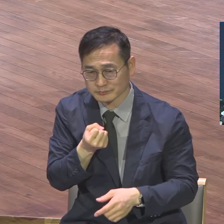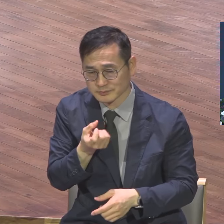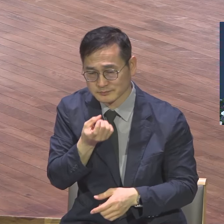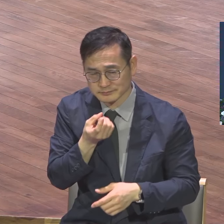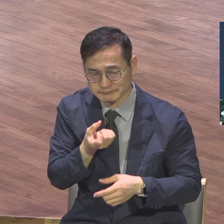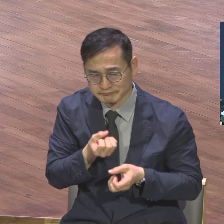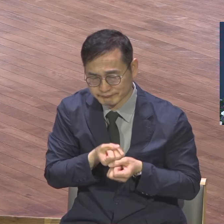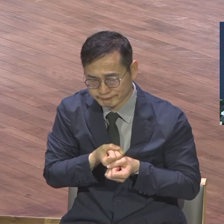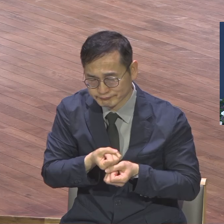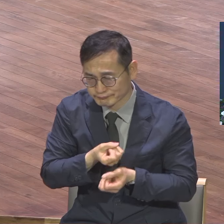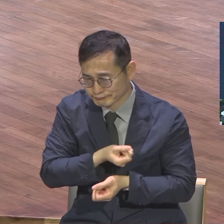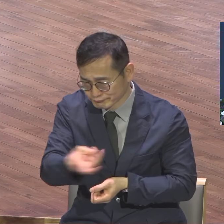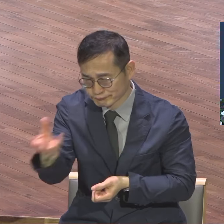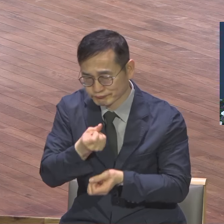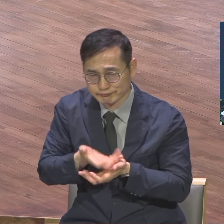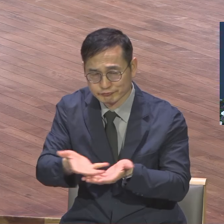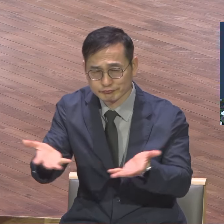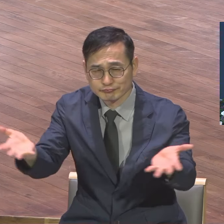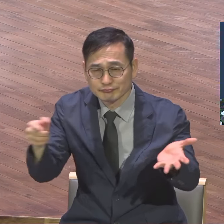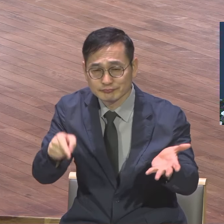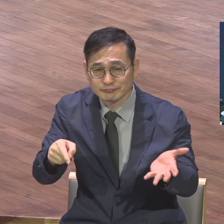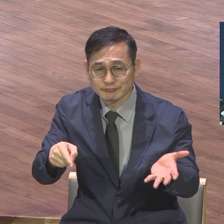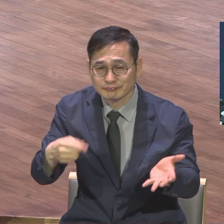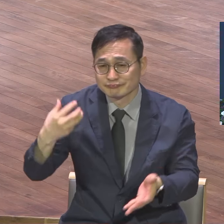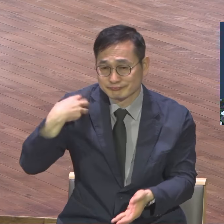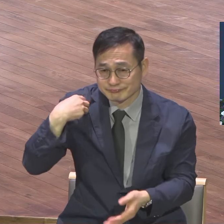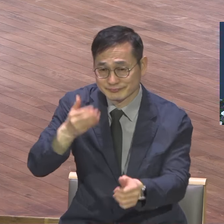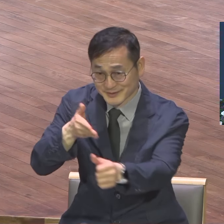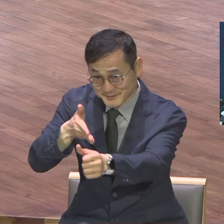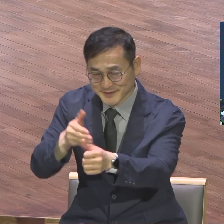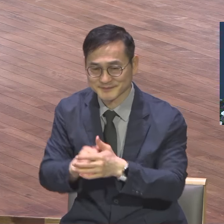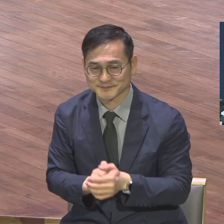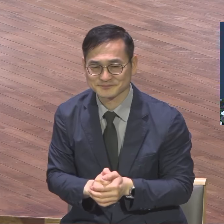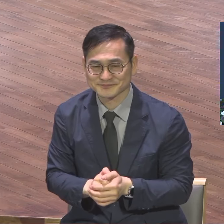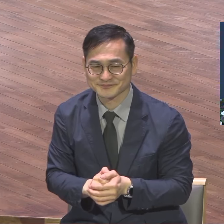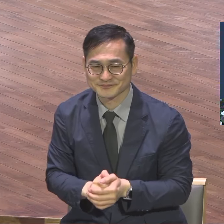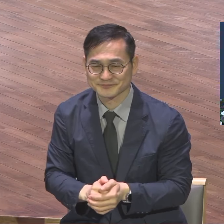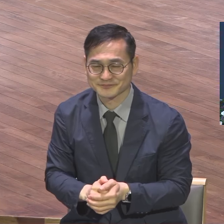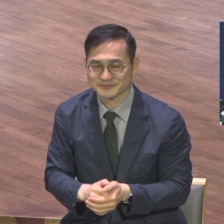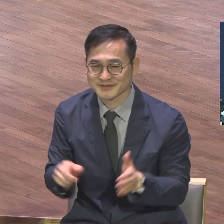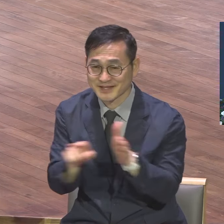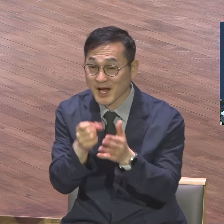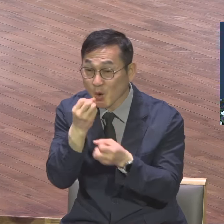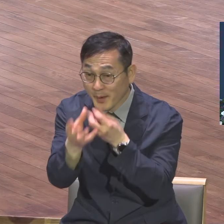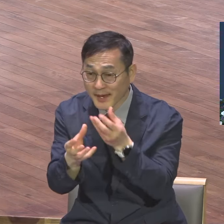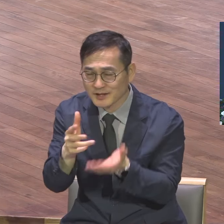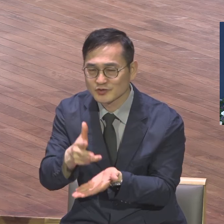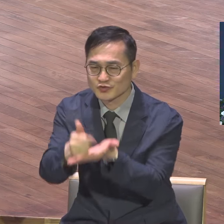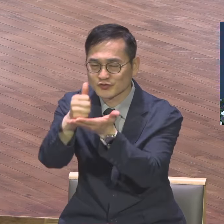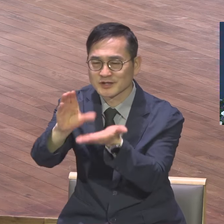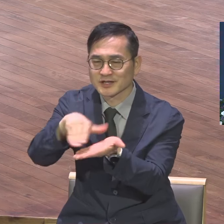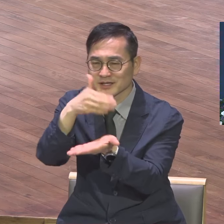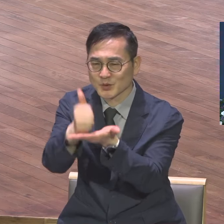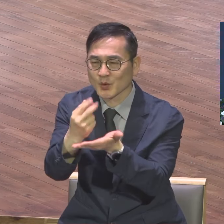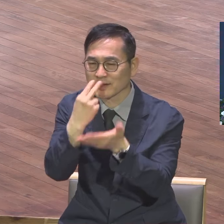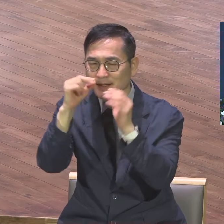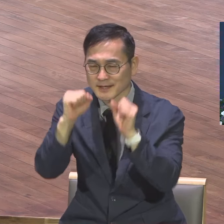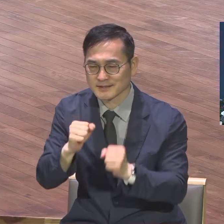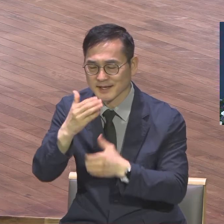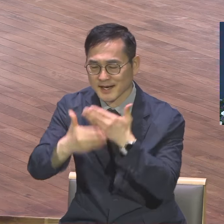1천만 속에 들어가기를 바랍니다. 네. 신앙 고백합니다. 주는 그리스도시오 살아계신